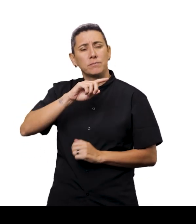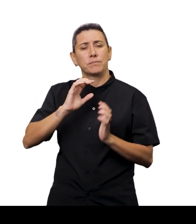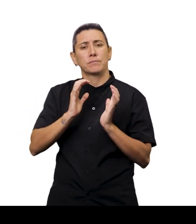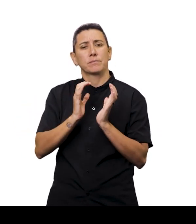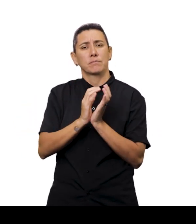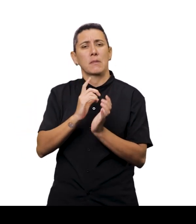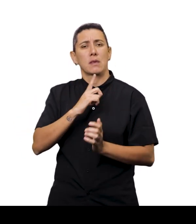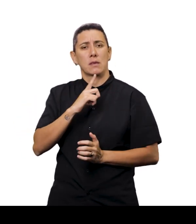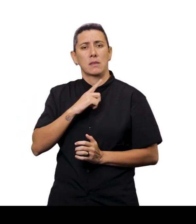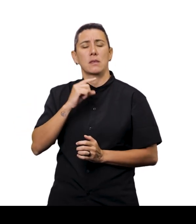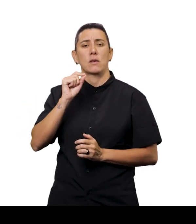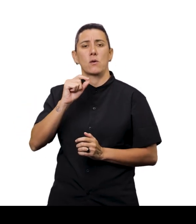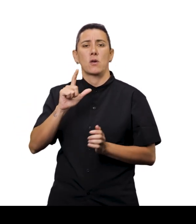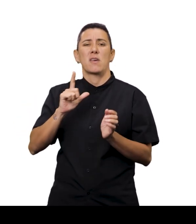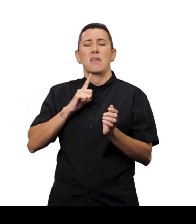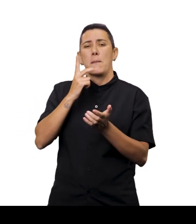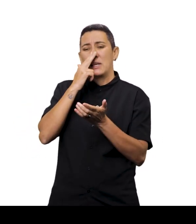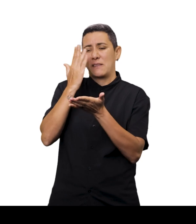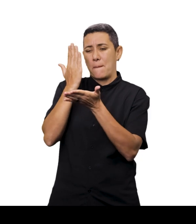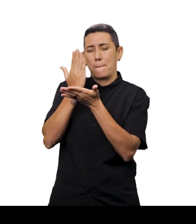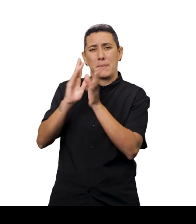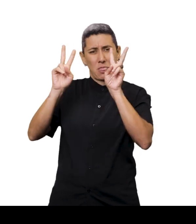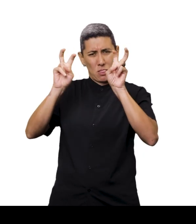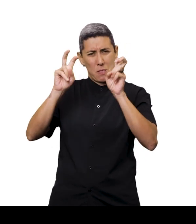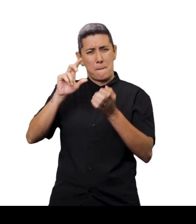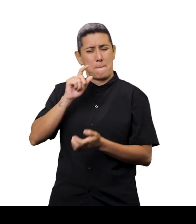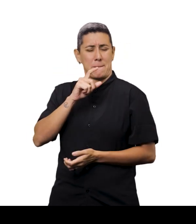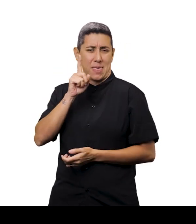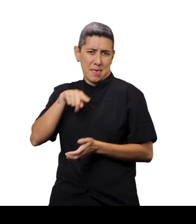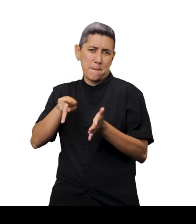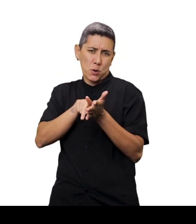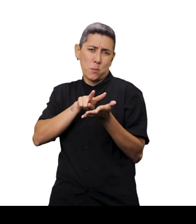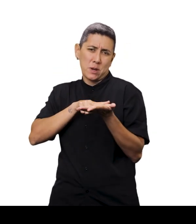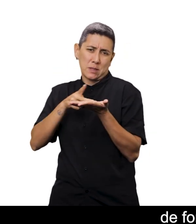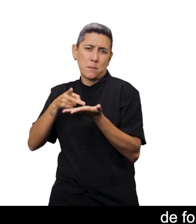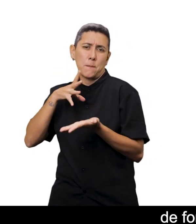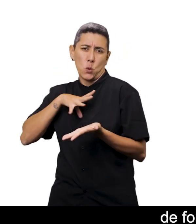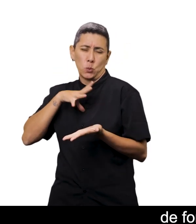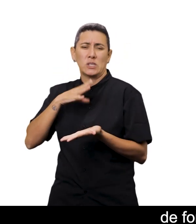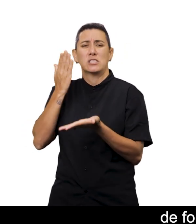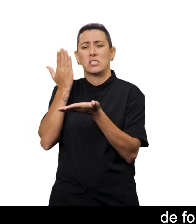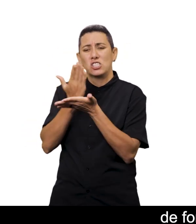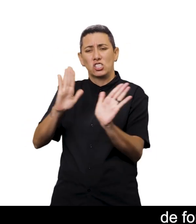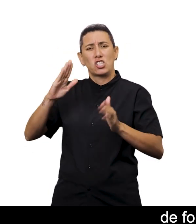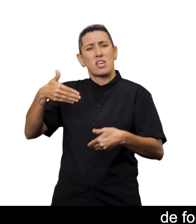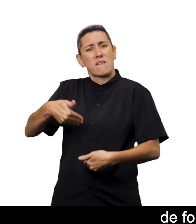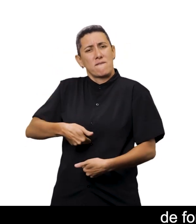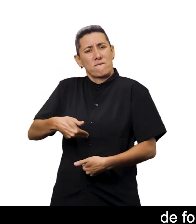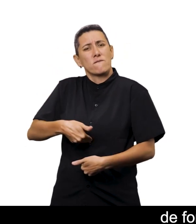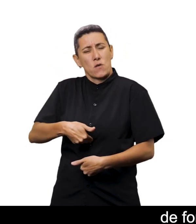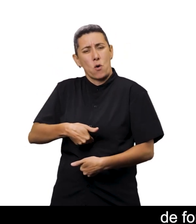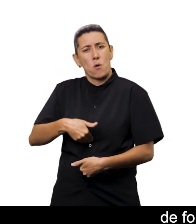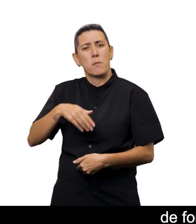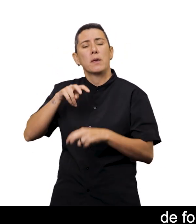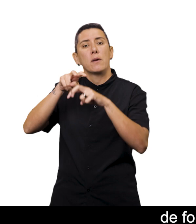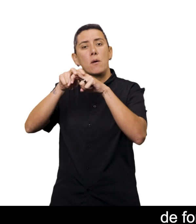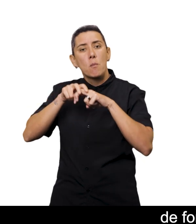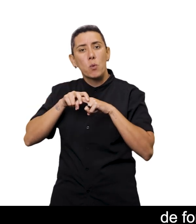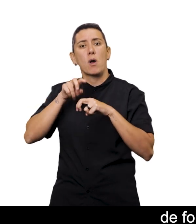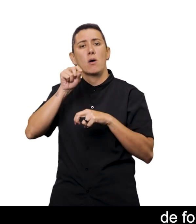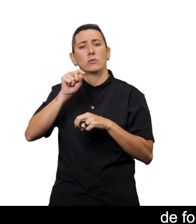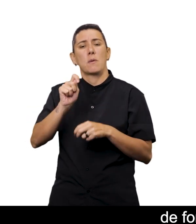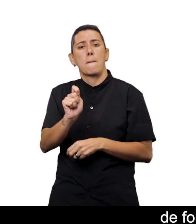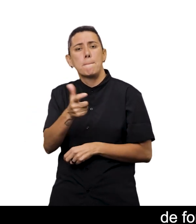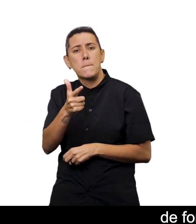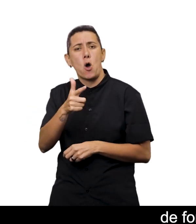de Fome em português, é uma crítica direta ao aumento dos índices de fome e pobreza na Argentina